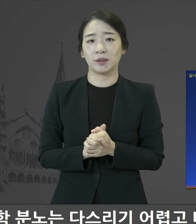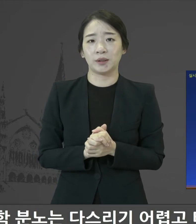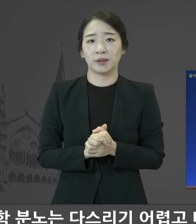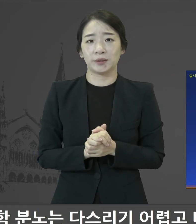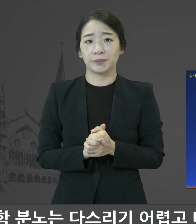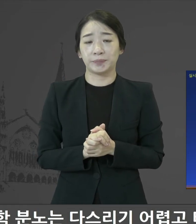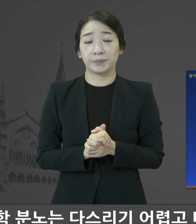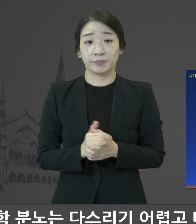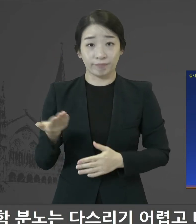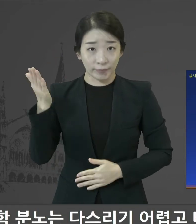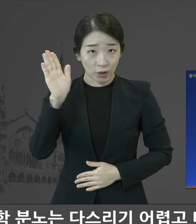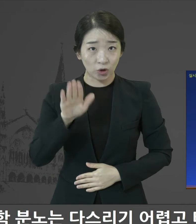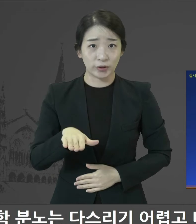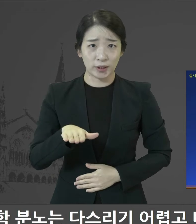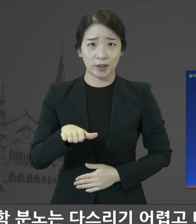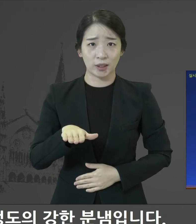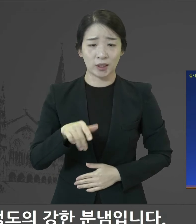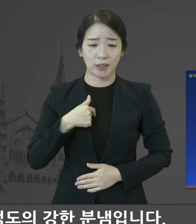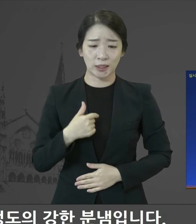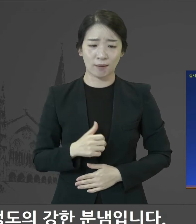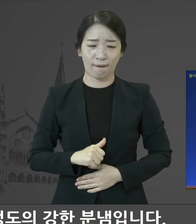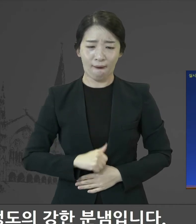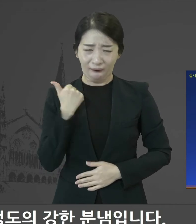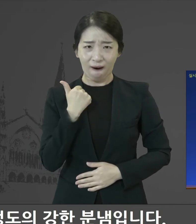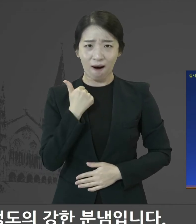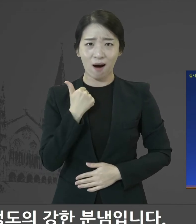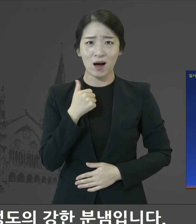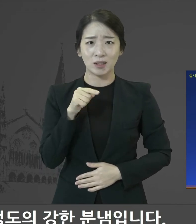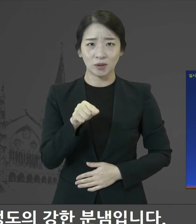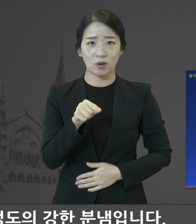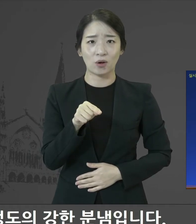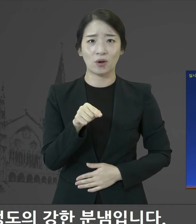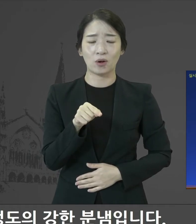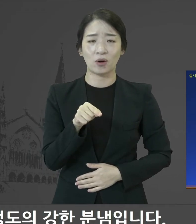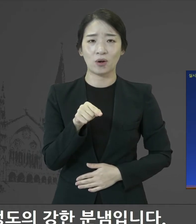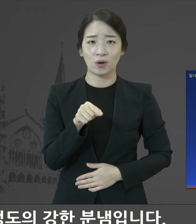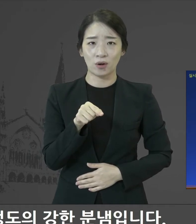근데 이 분냄의 근원에